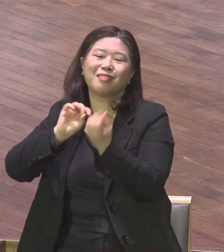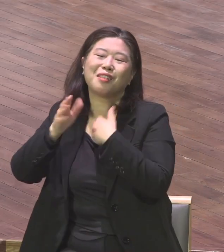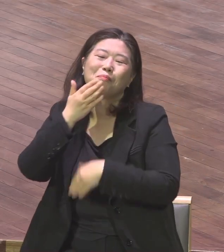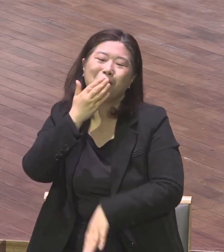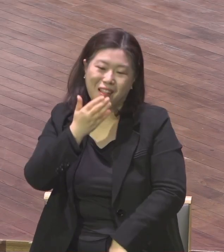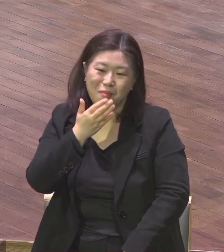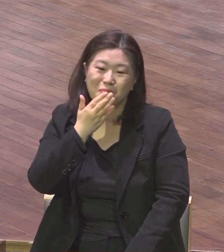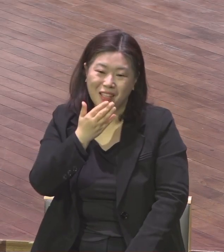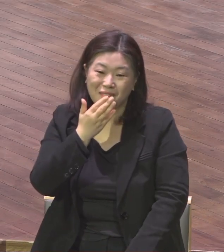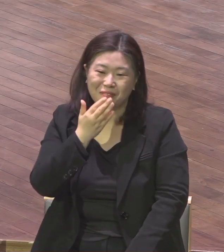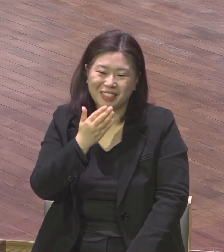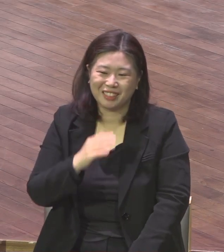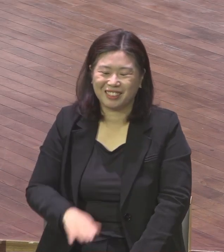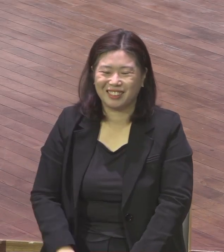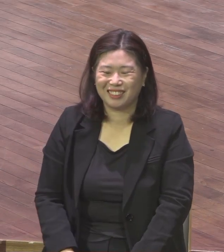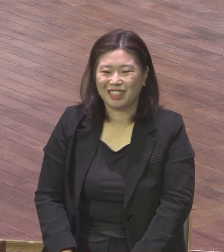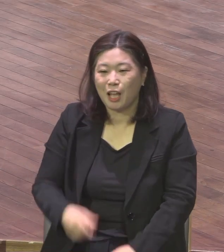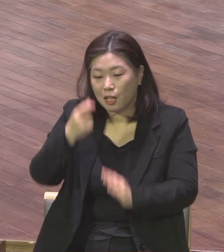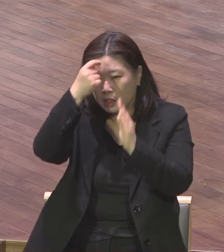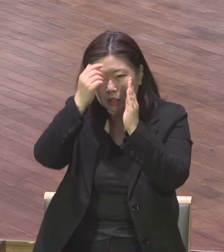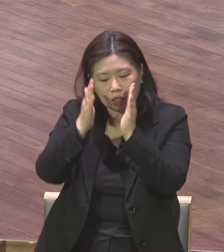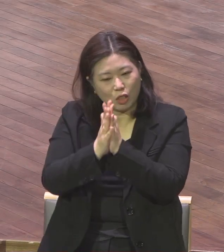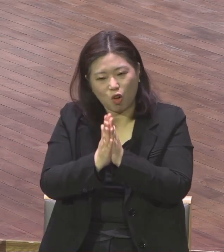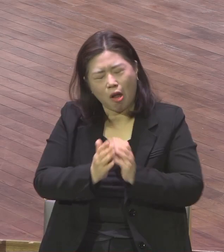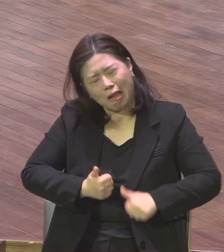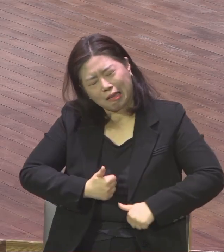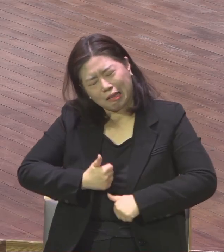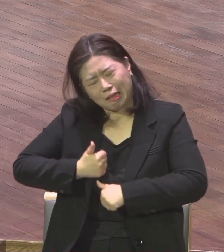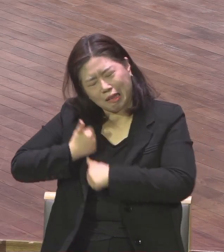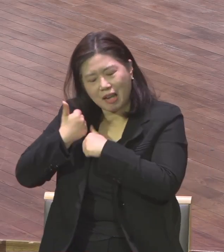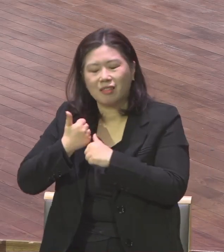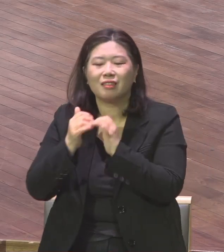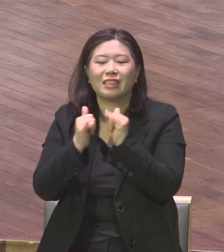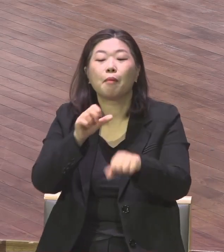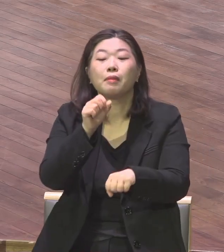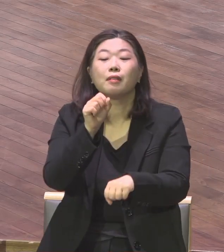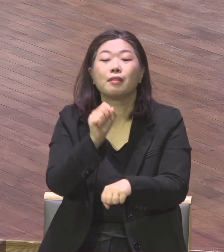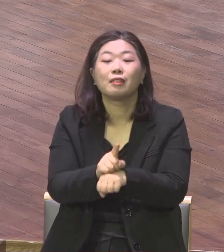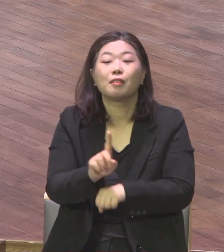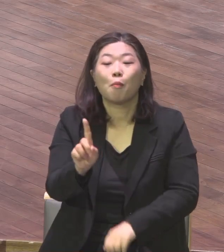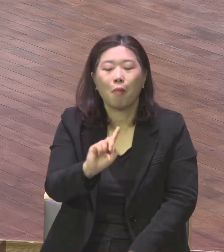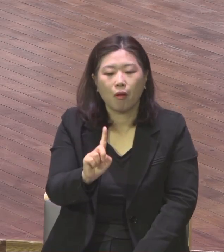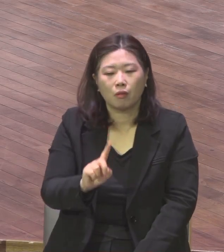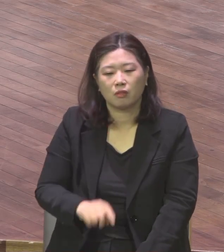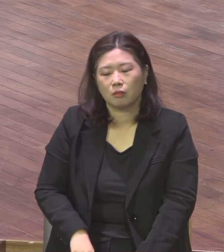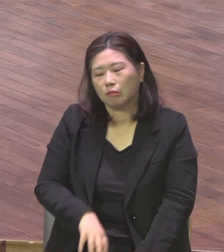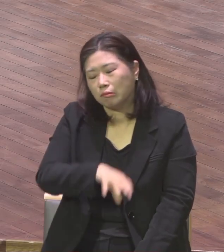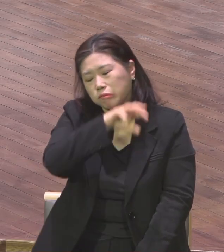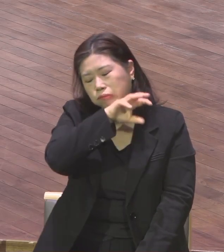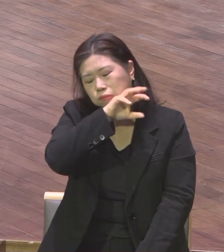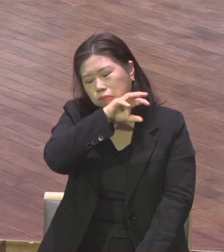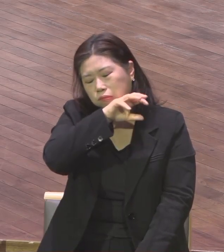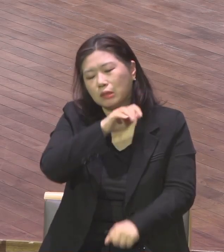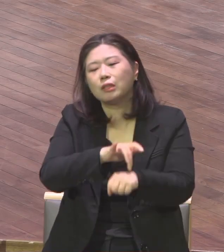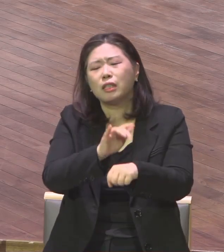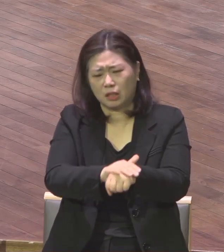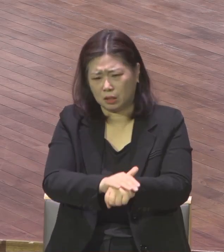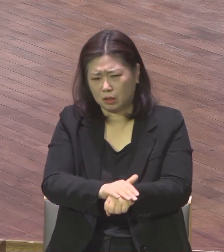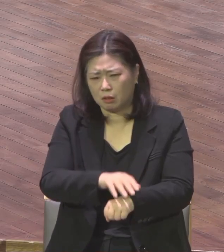늘 부정적입니다. 늘 불평합니다. 늘 의심합니다.